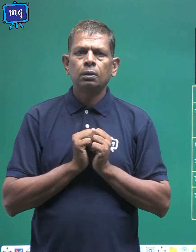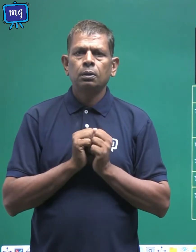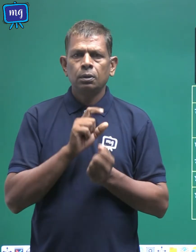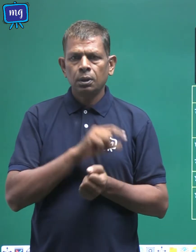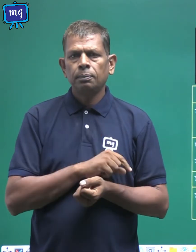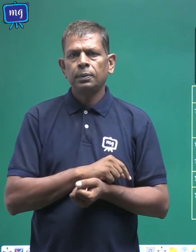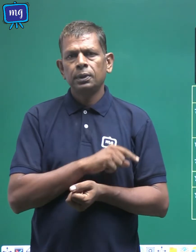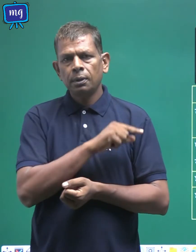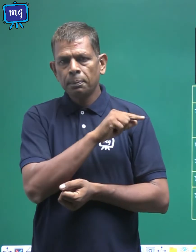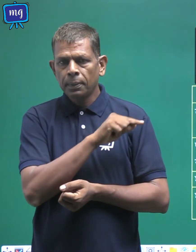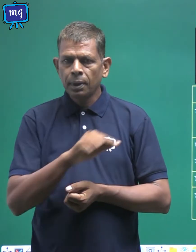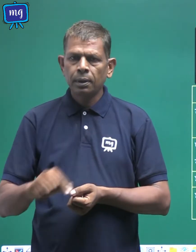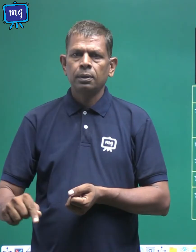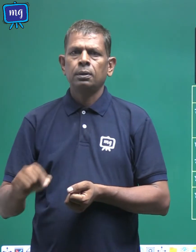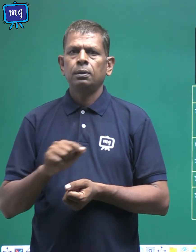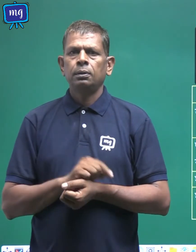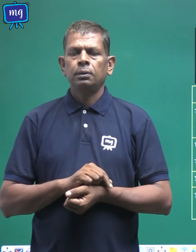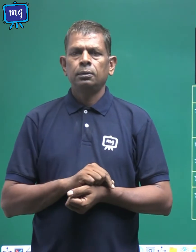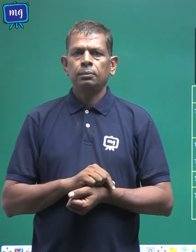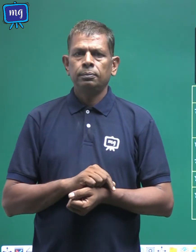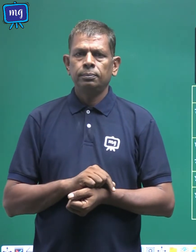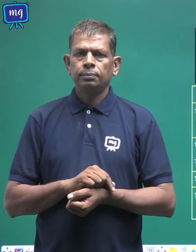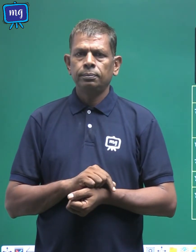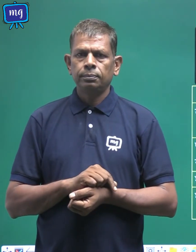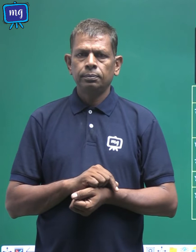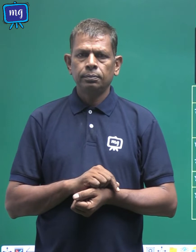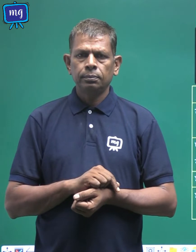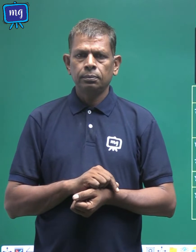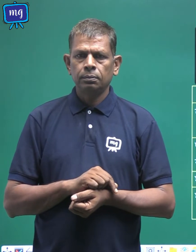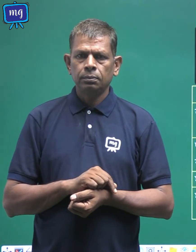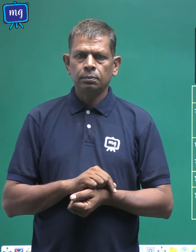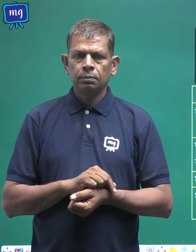तो हम इसे मिला देंगे।